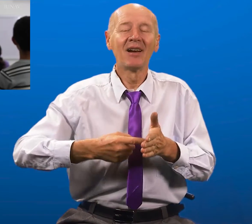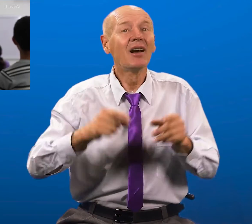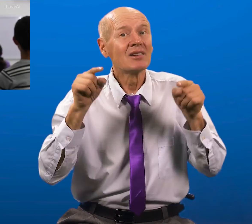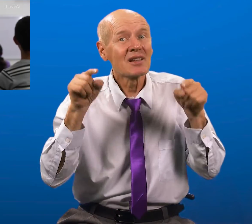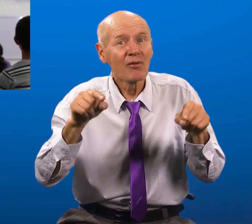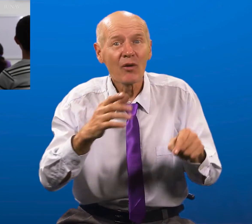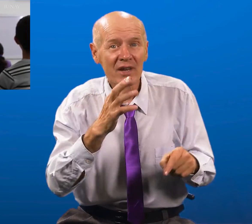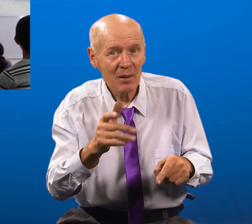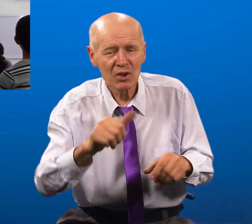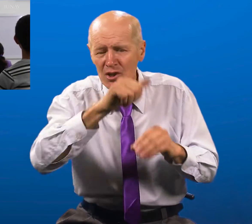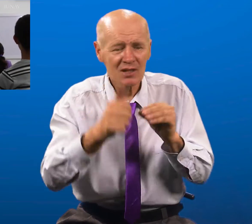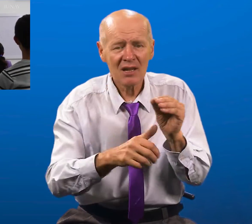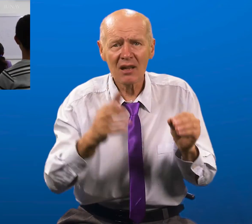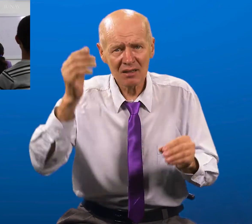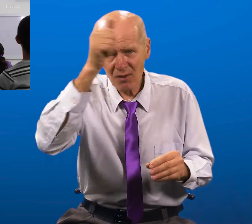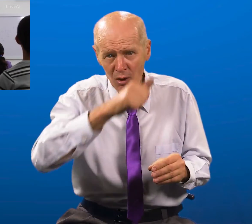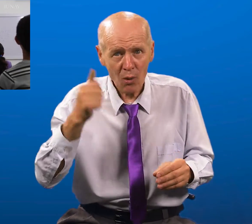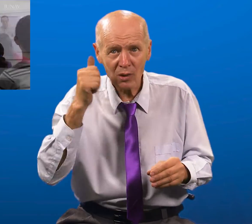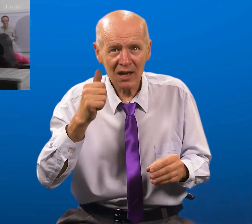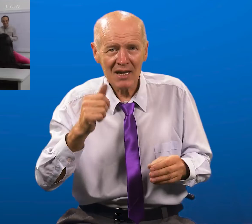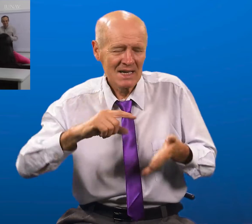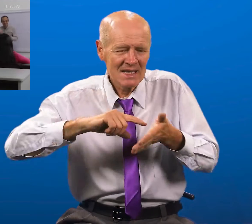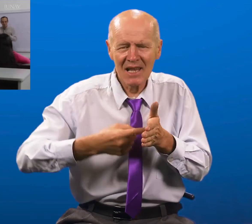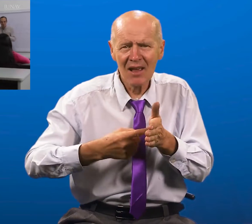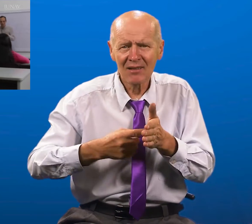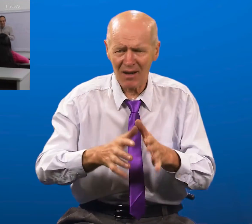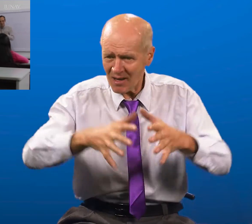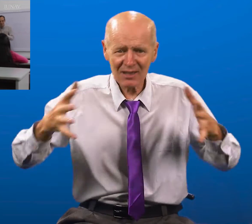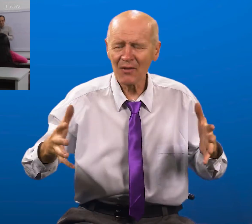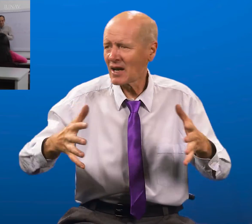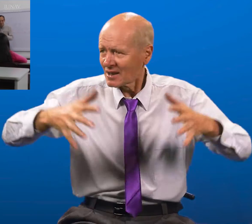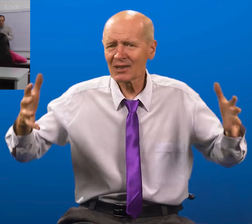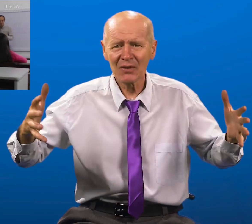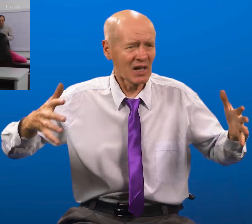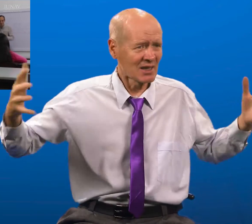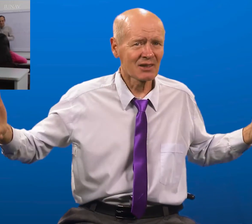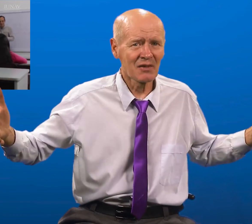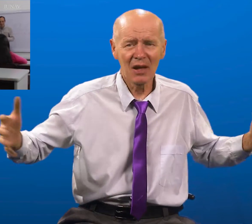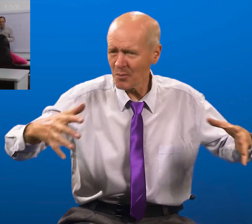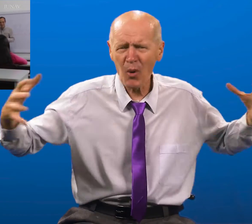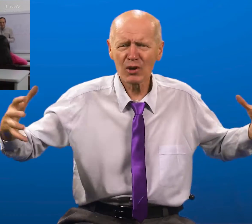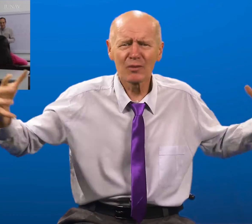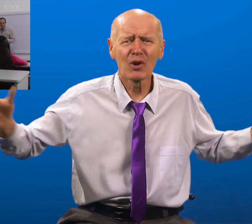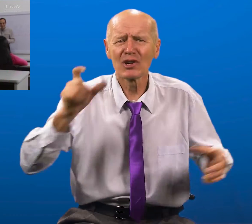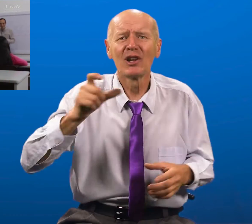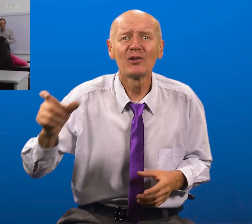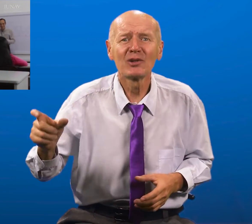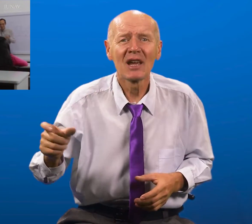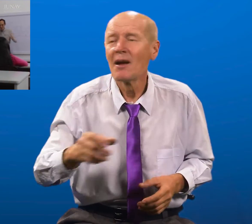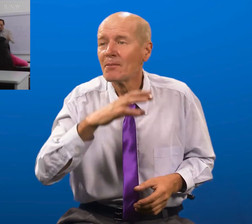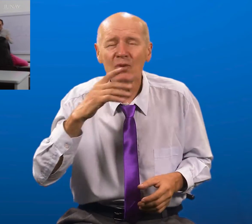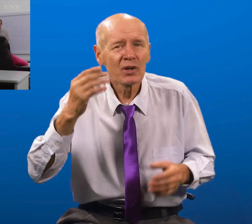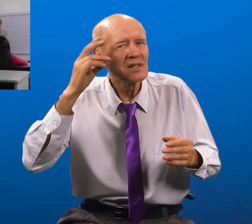С тех пор Центр влияния развивается и набирает обороты, и теперь открывает свои двери для всех желающих, многие из